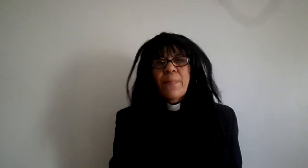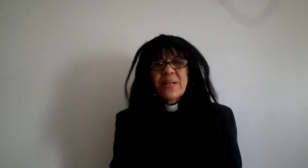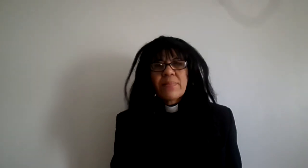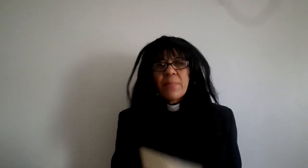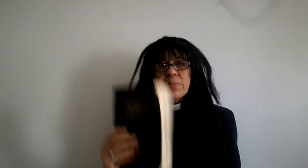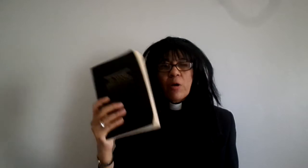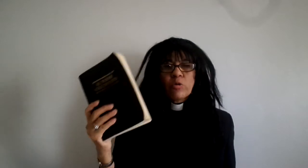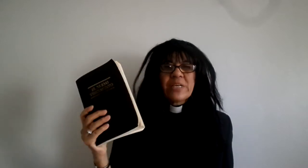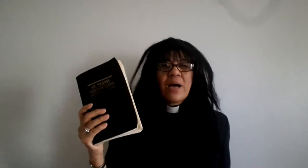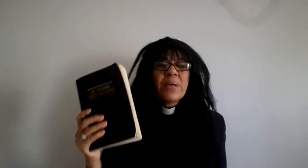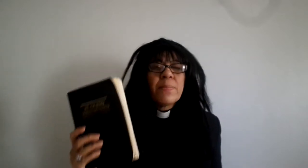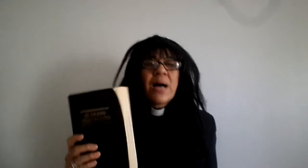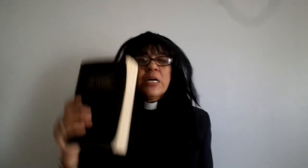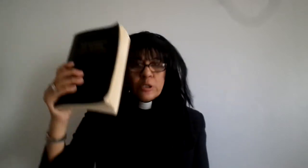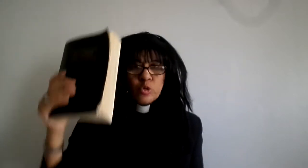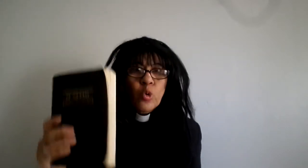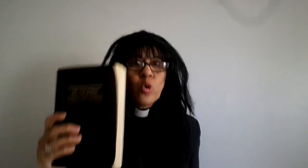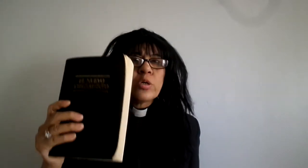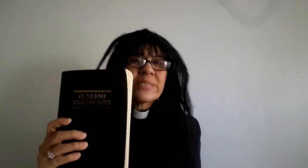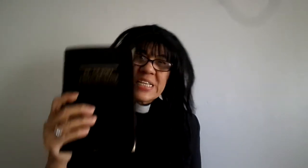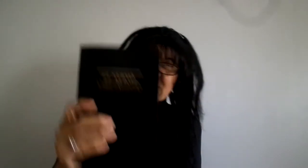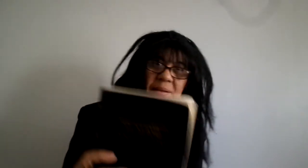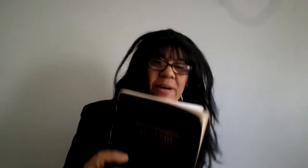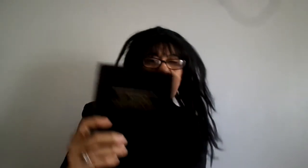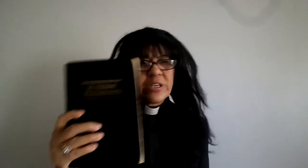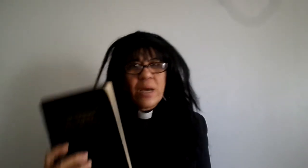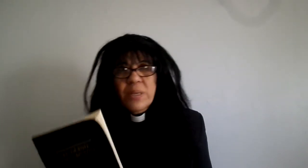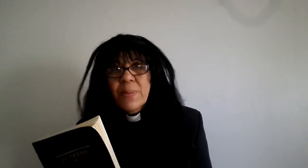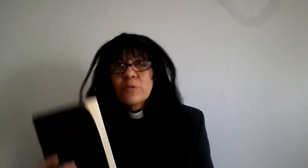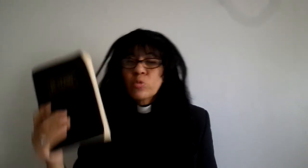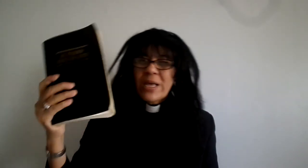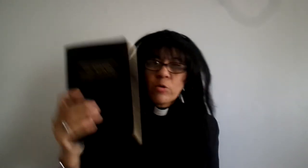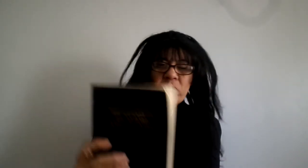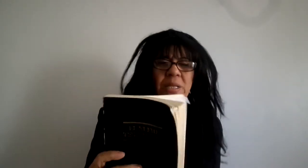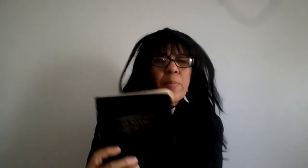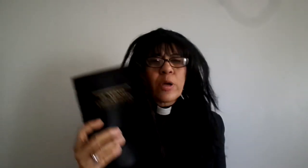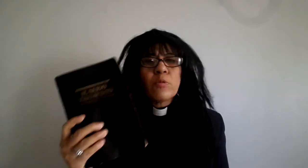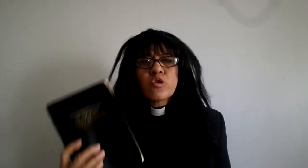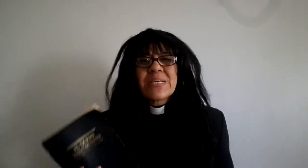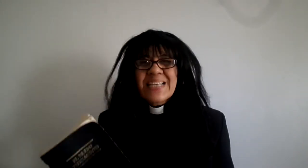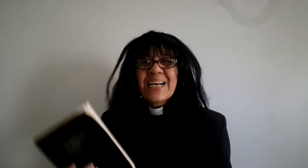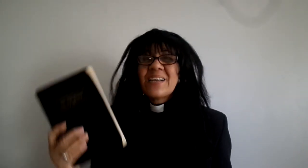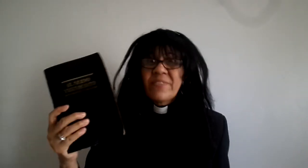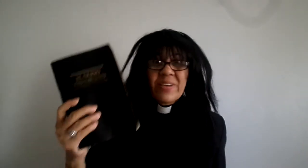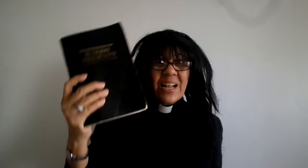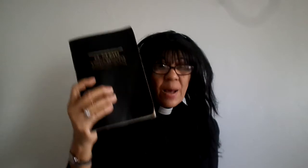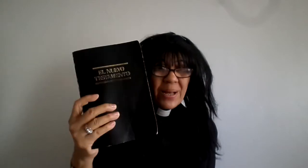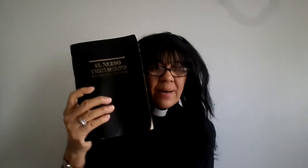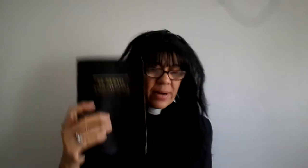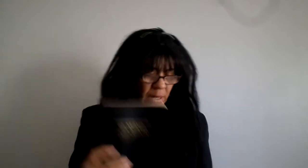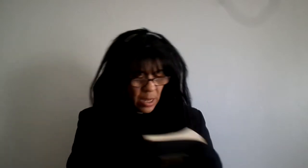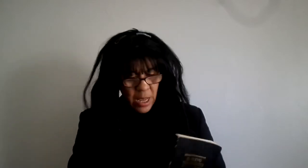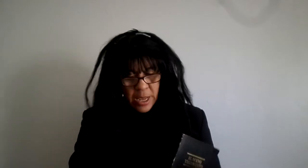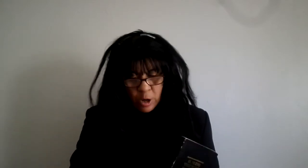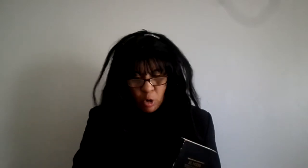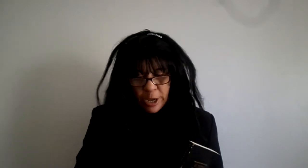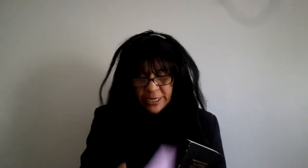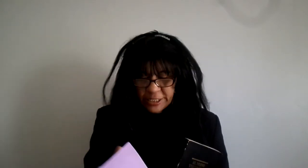palabra misma con ella misma, tú te salvas con ella misma, tú te condenas porque muchos le sacan el vivir a la palabra. Ahora, cogen el